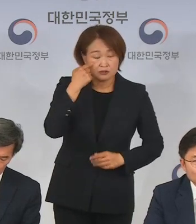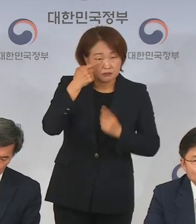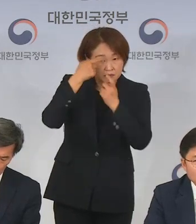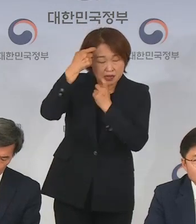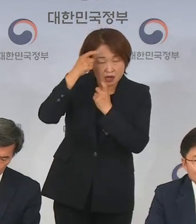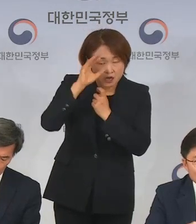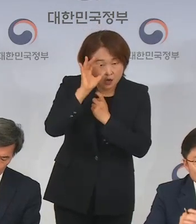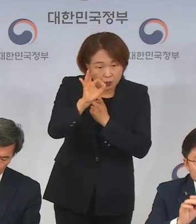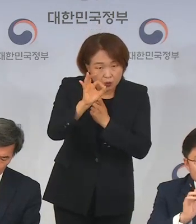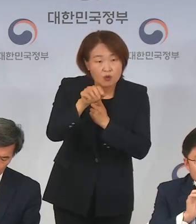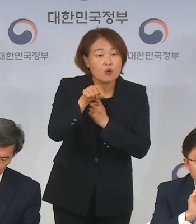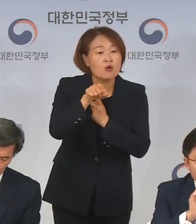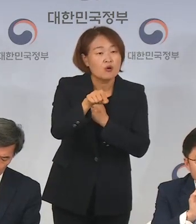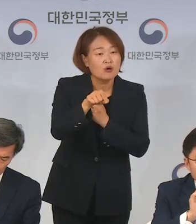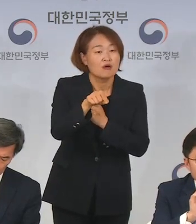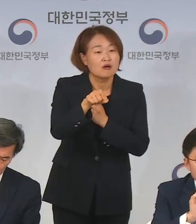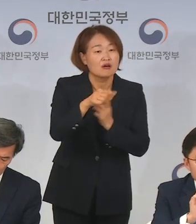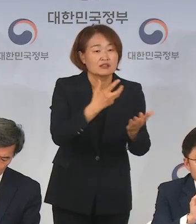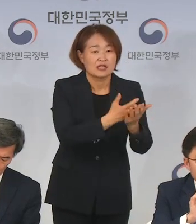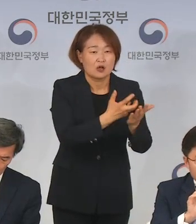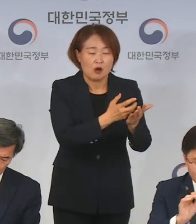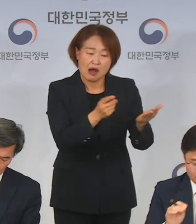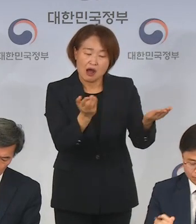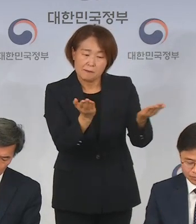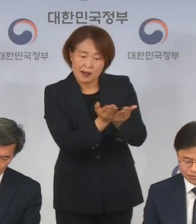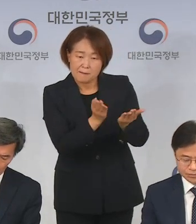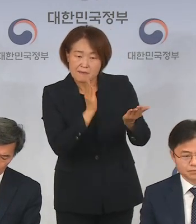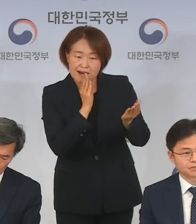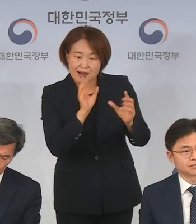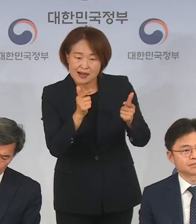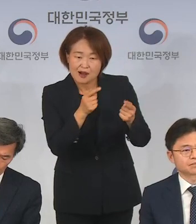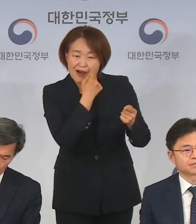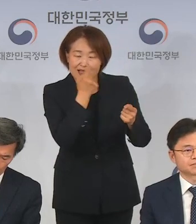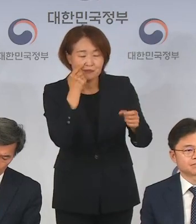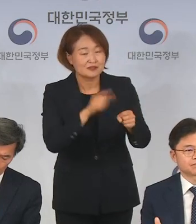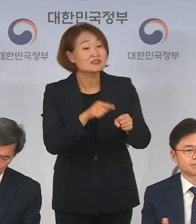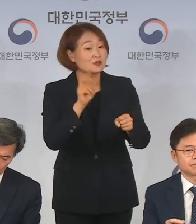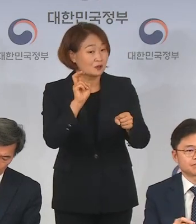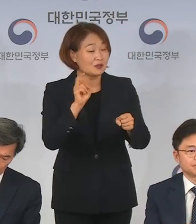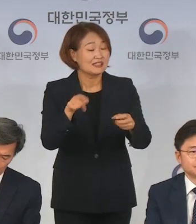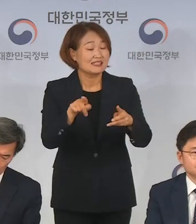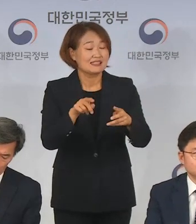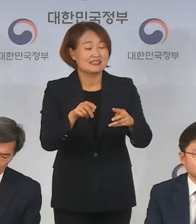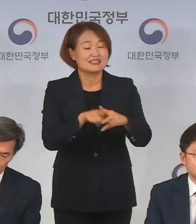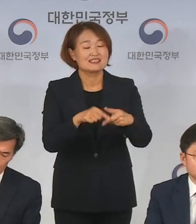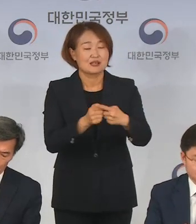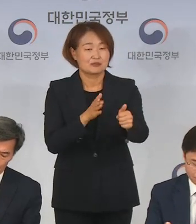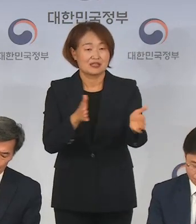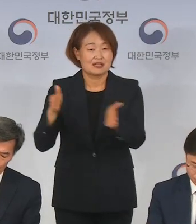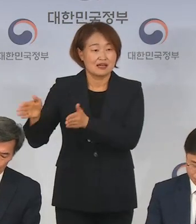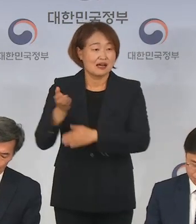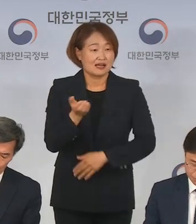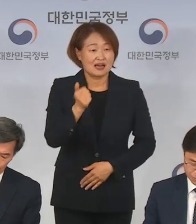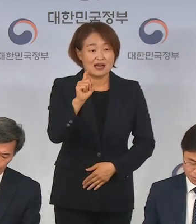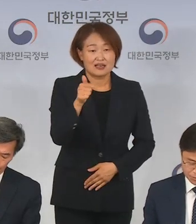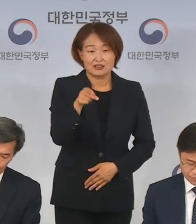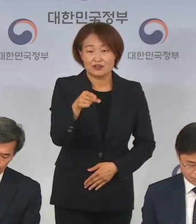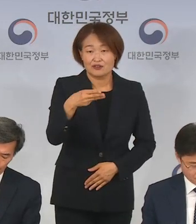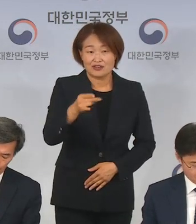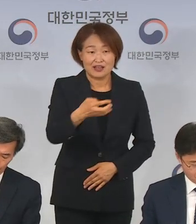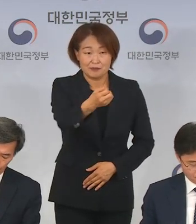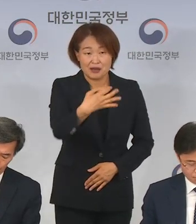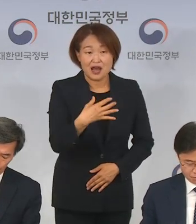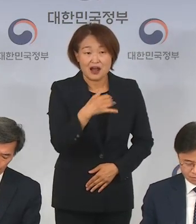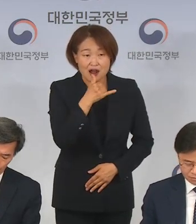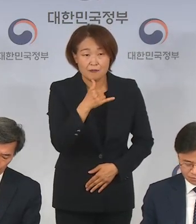그런 과정 중에 하나로 이해를 하시면 될 것 같습니다. 그러면 추가로 여쭤볼게요. 그 아까 한결의 선배께서도 말씀을 하신 것